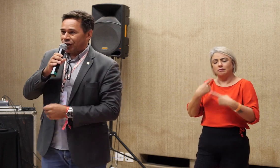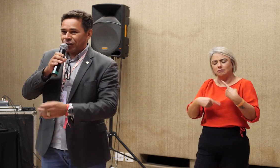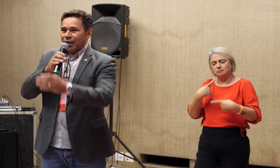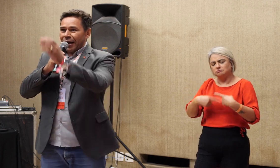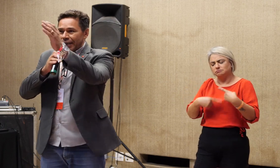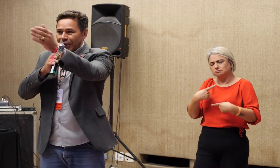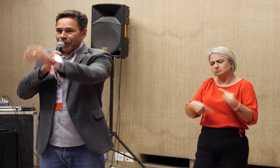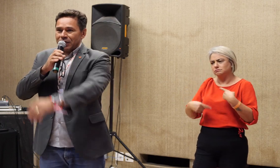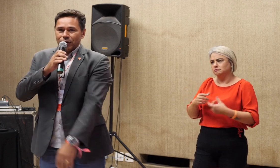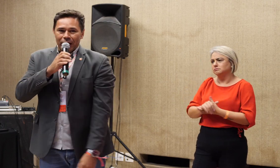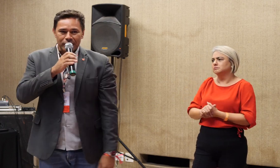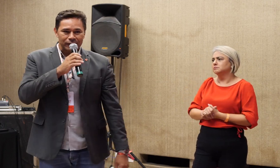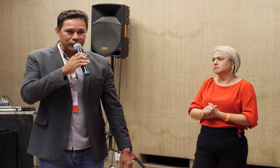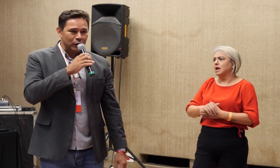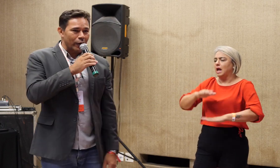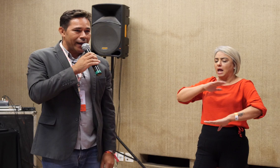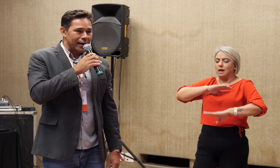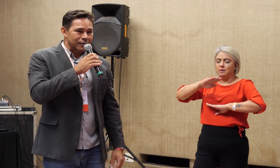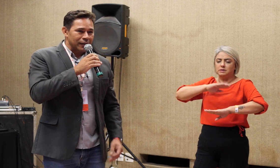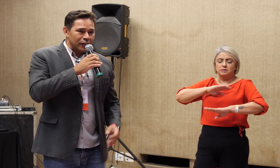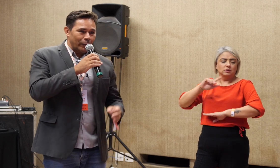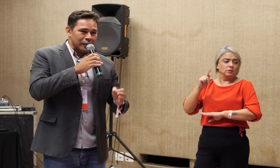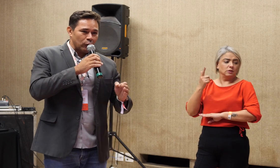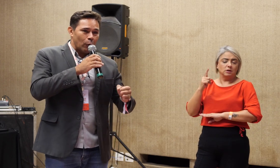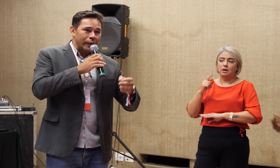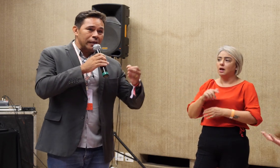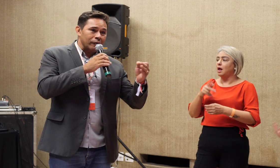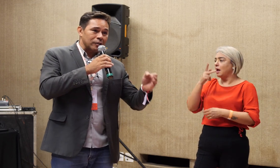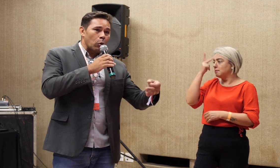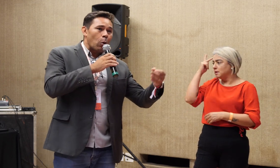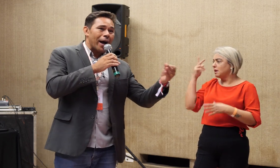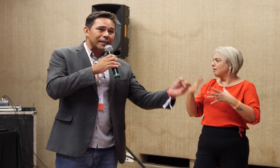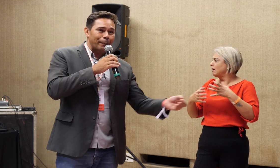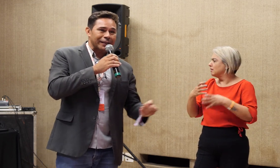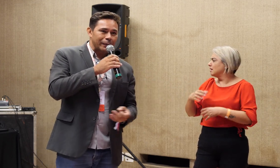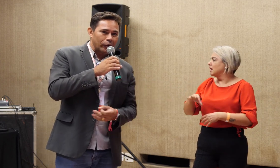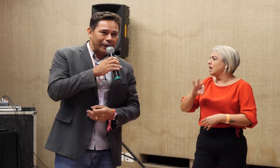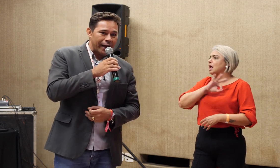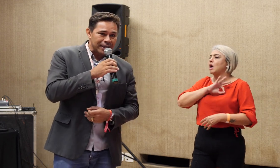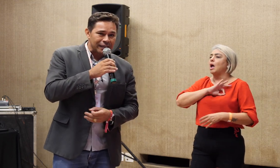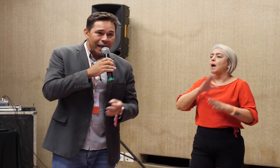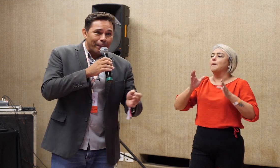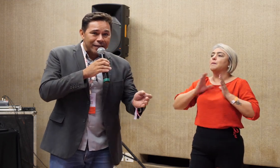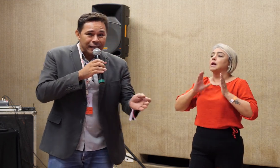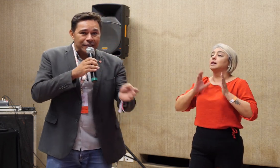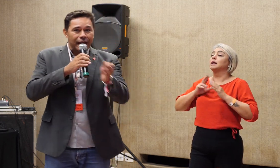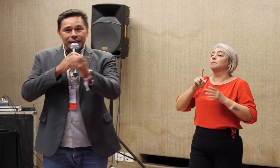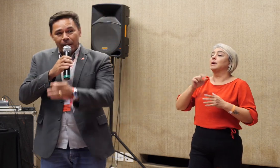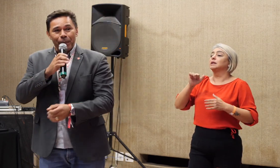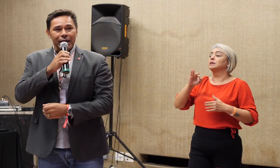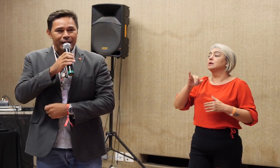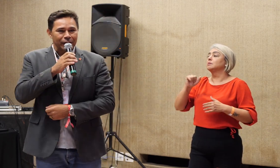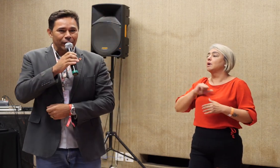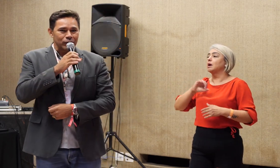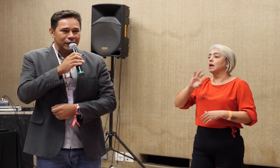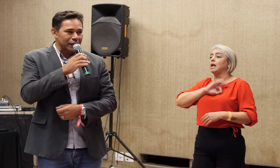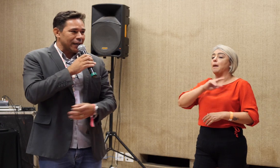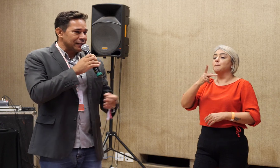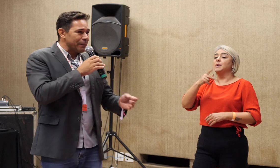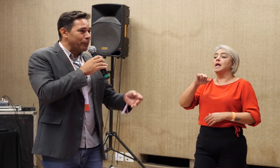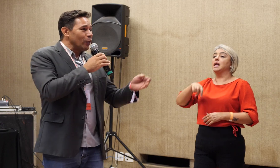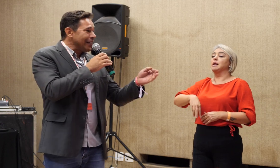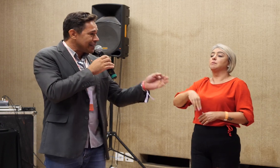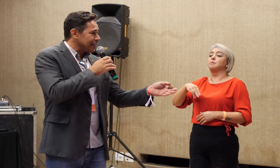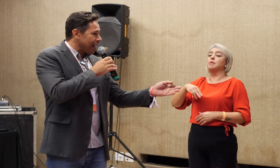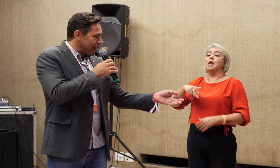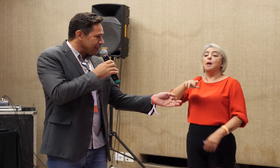muito grande aqui mesmo em Águas Lindas de Goiás, que o pessoal briga que são guarda patrimoniais, mas eles querem ser PM, ou seja, querem